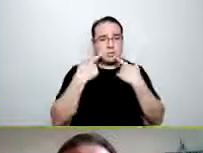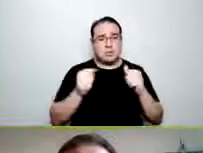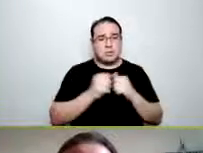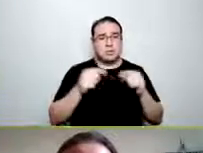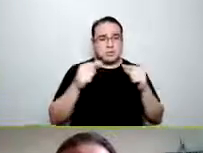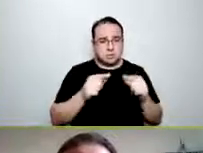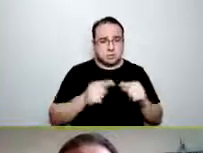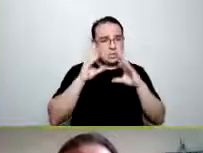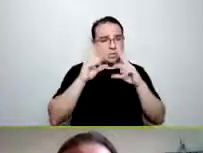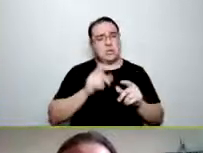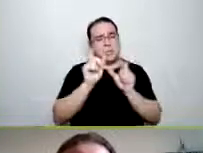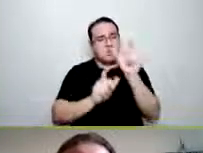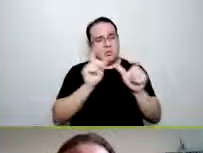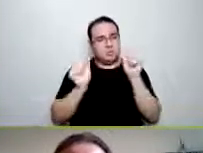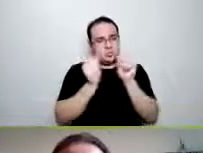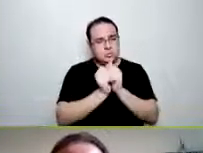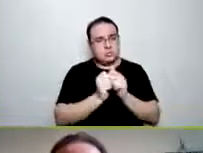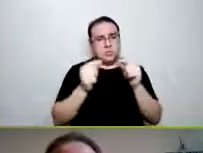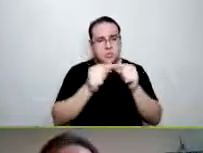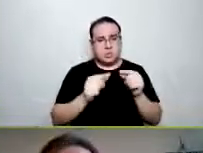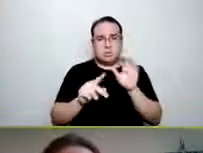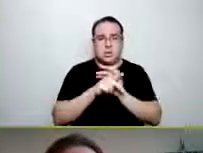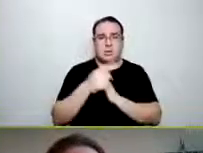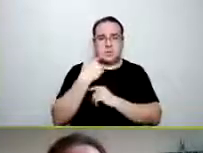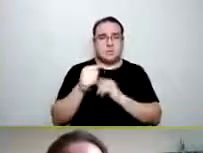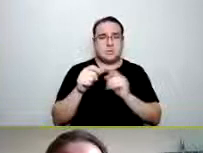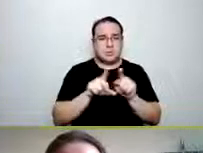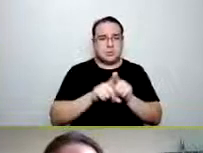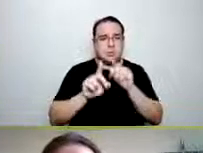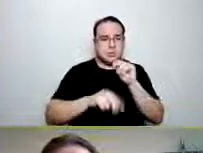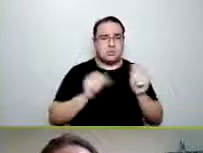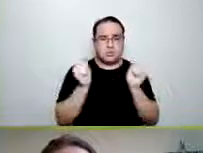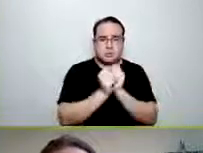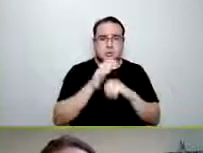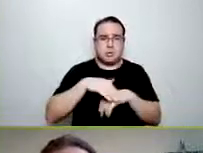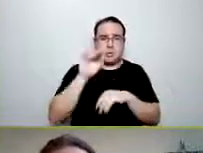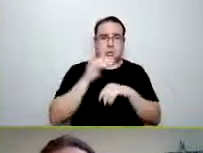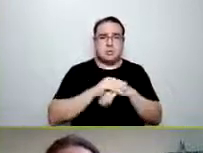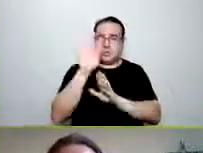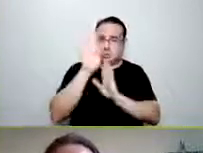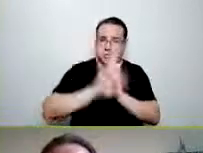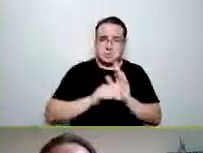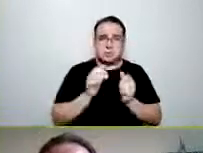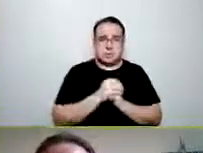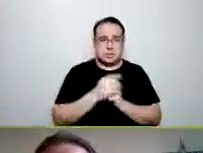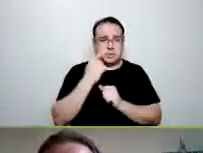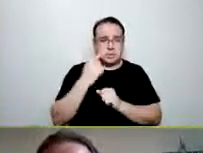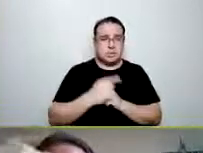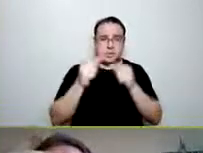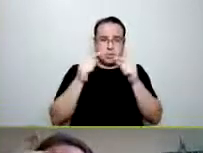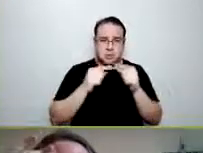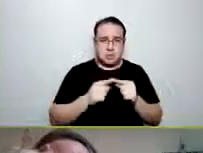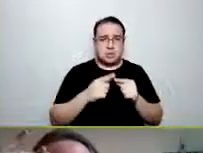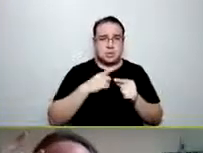coleção de todas as palavras, expressões fixas da língua, e talvez ainda uma coleção de textos. Essa é a tríade de Boas,